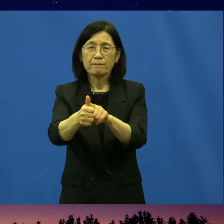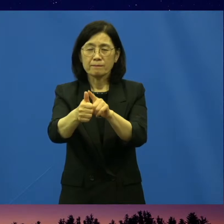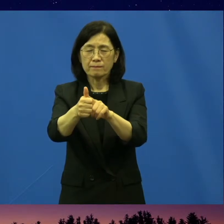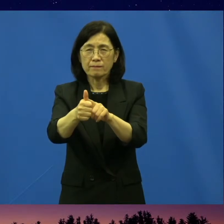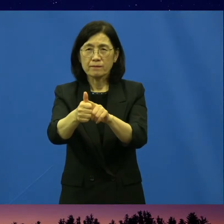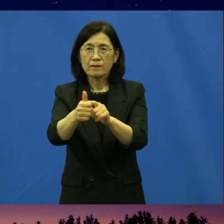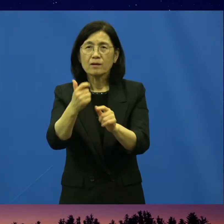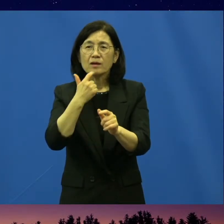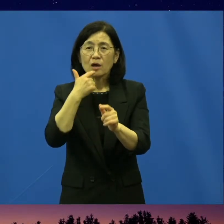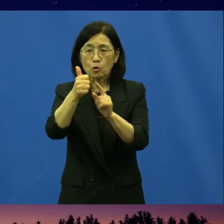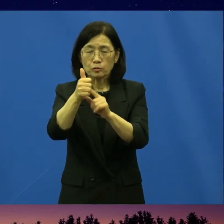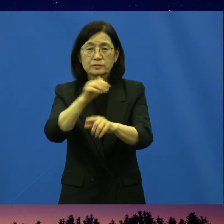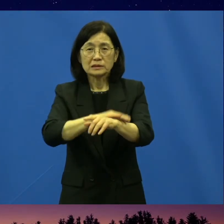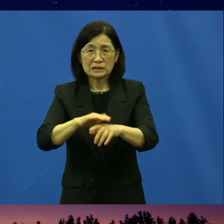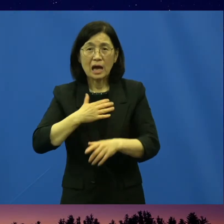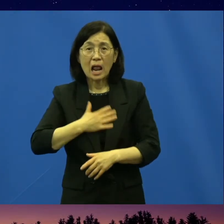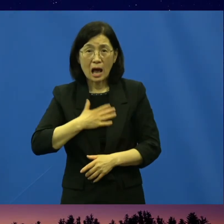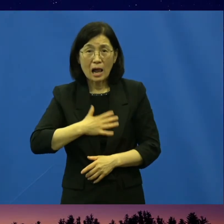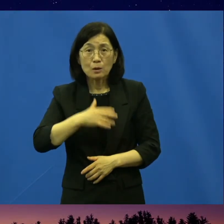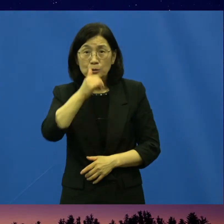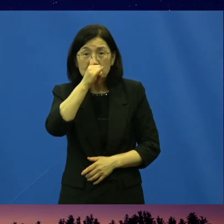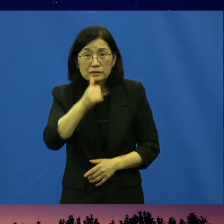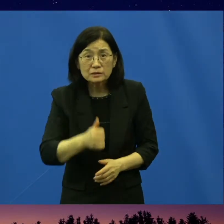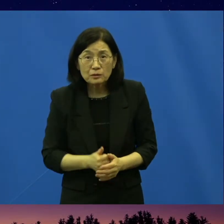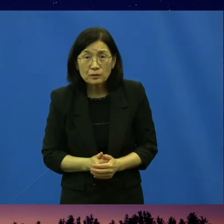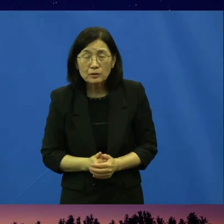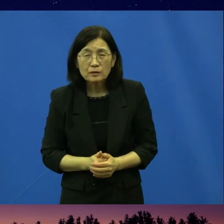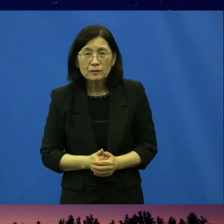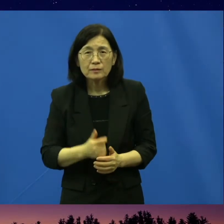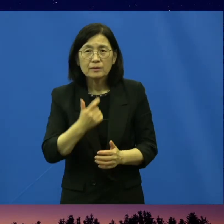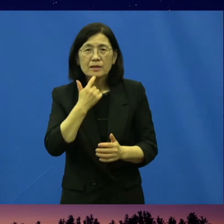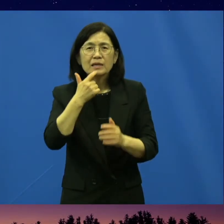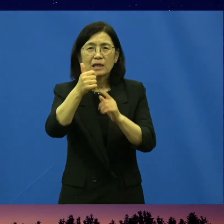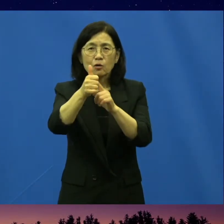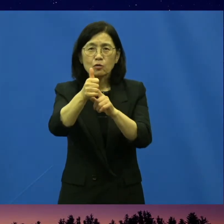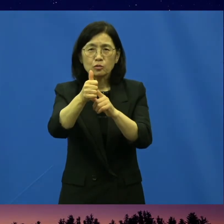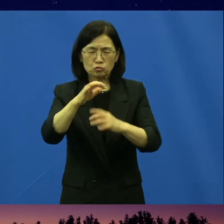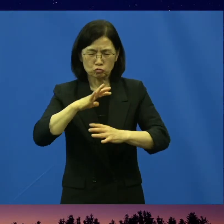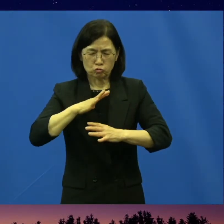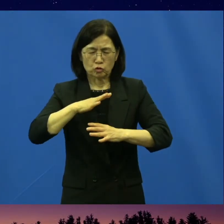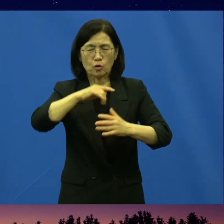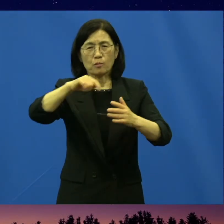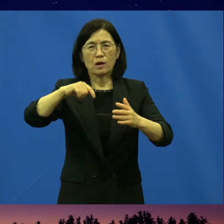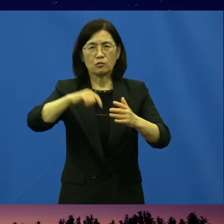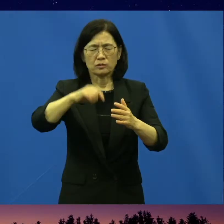알아요. 여러분 야곱은 두려움 속에서 일평생을 살았습니다.